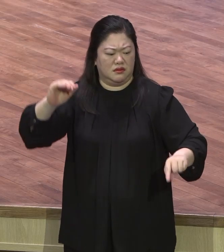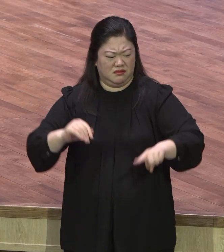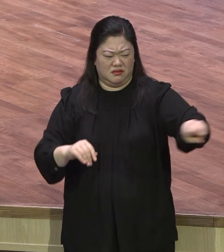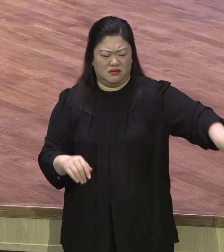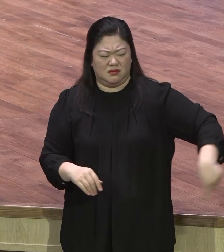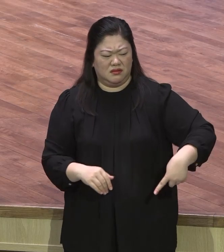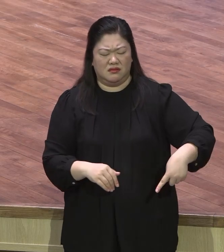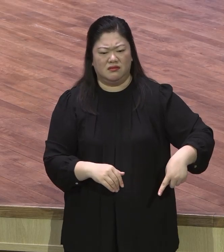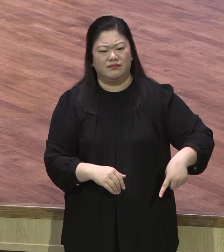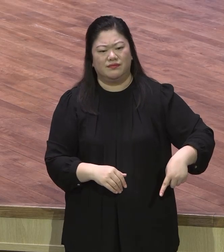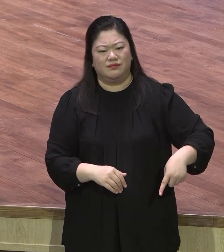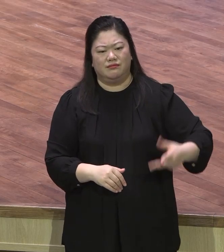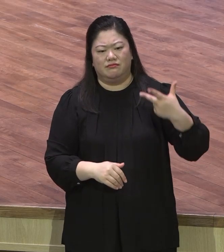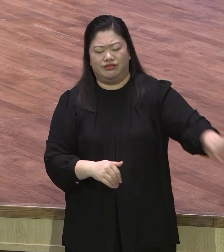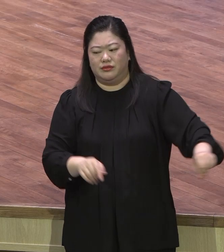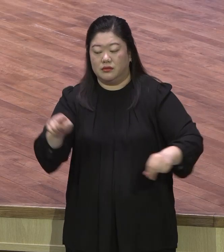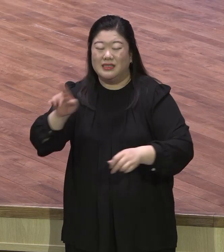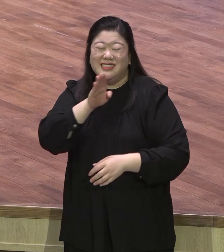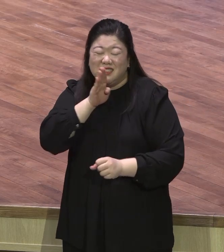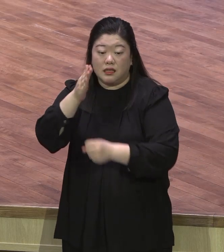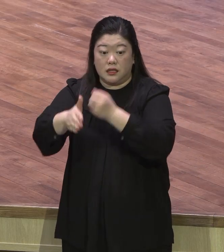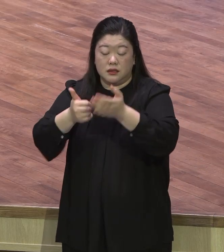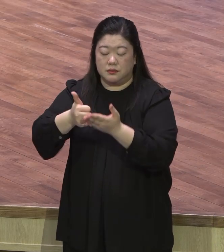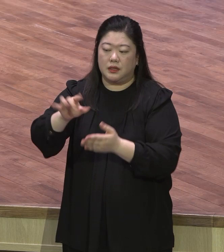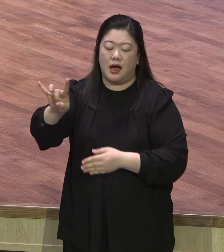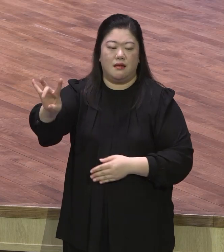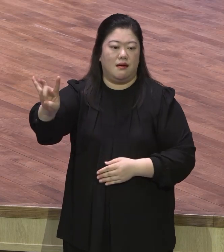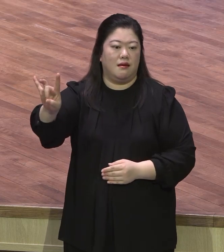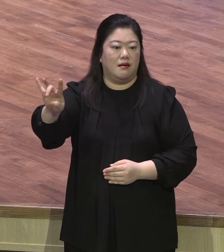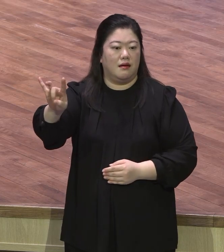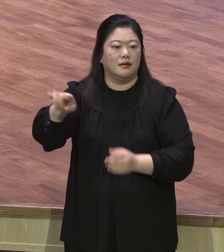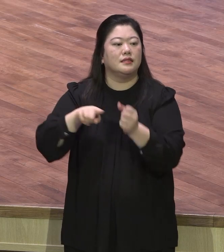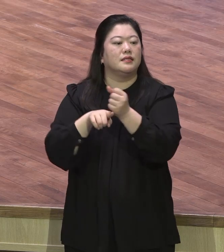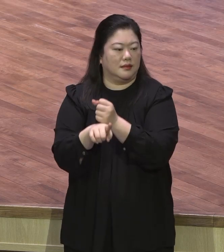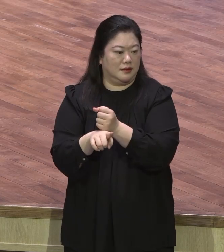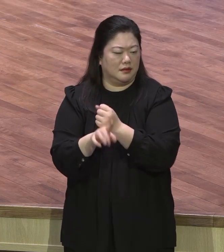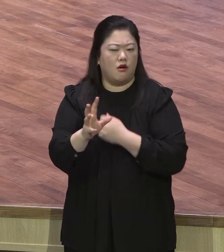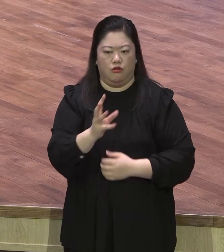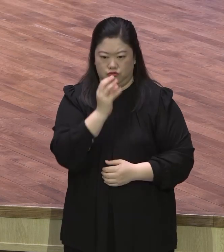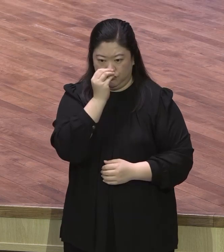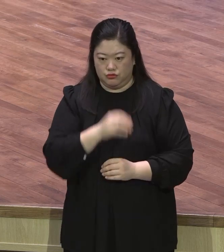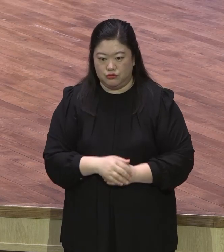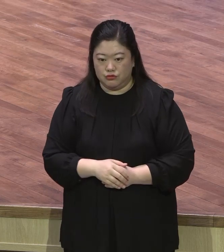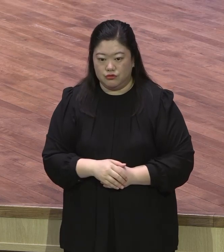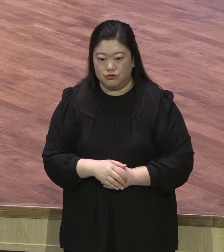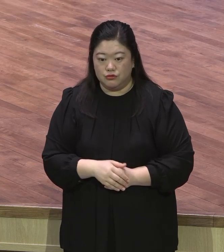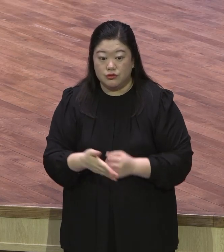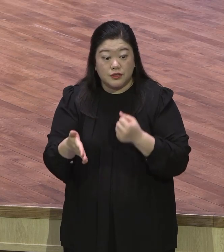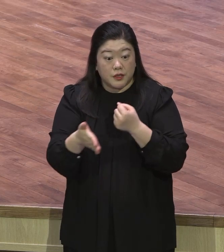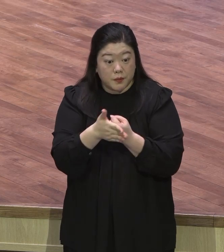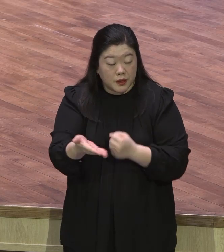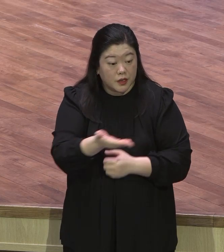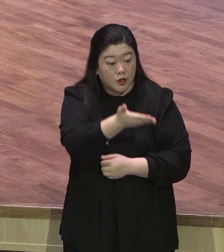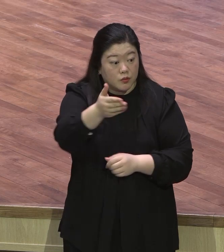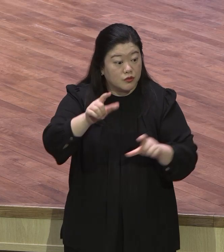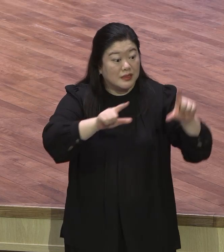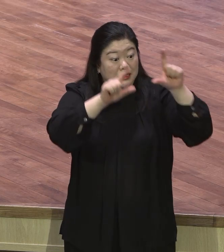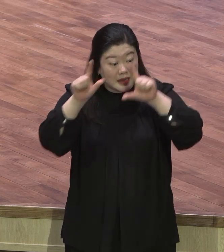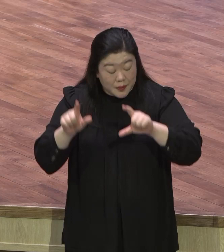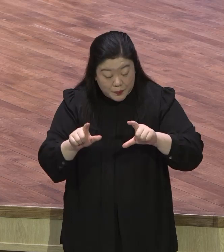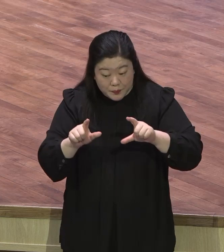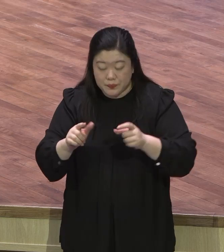그렇기 때문에 하나님의 이름이 거룩히 영임을 받으시라는 기도는 우리의 삶이 하나님의